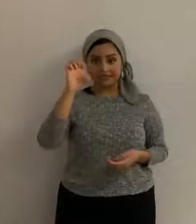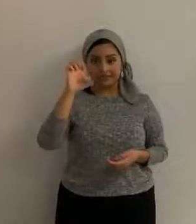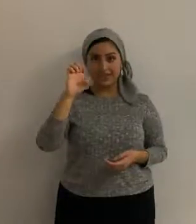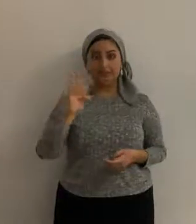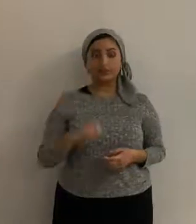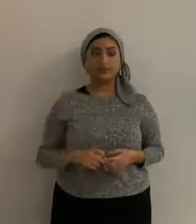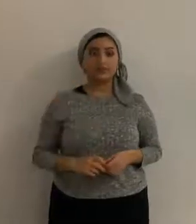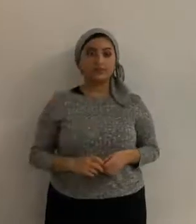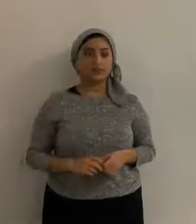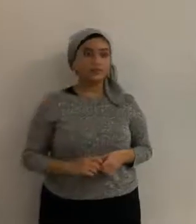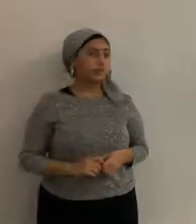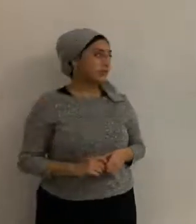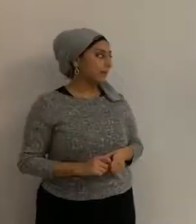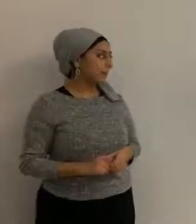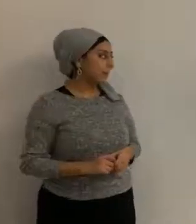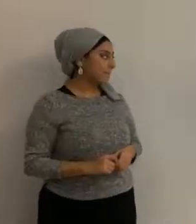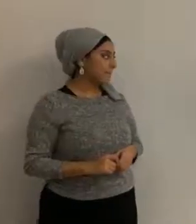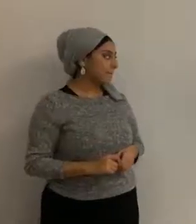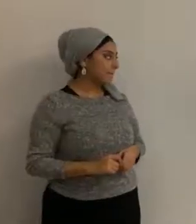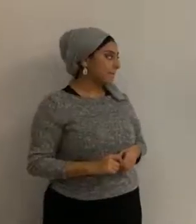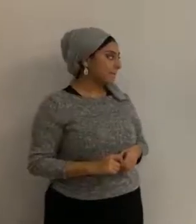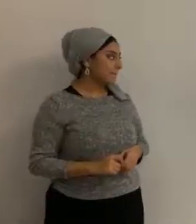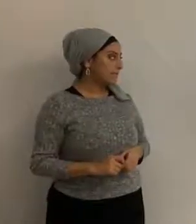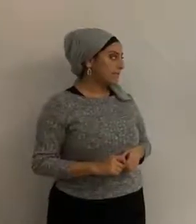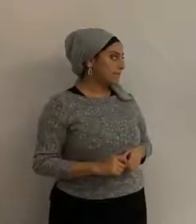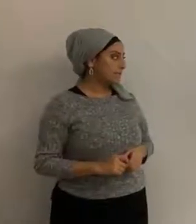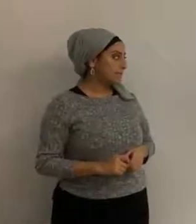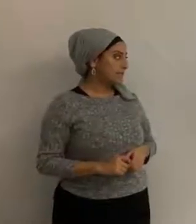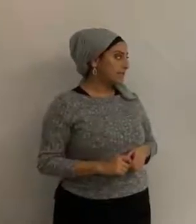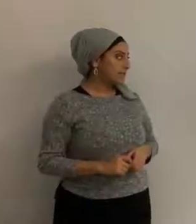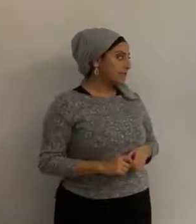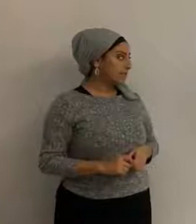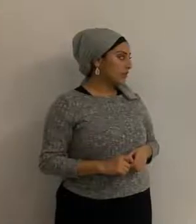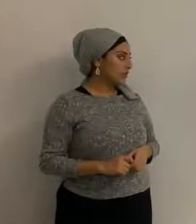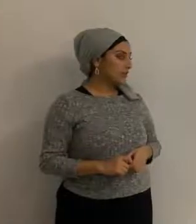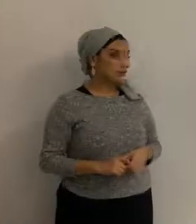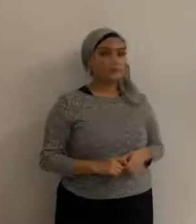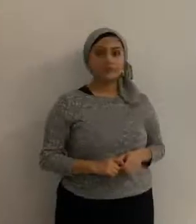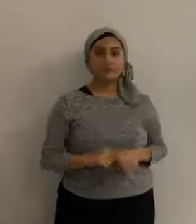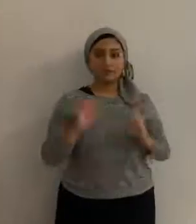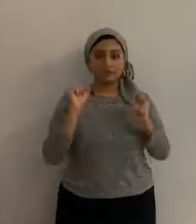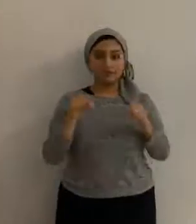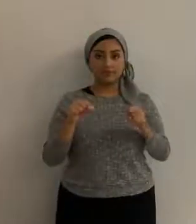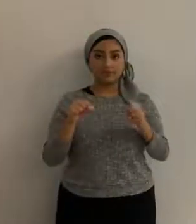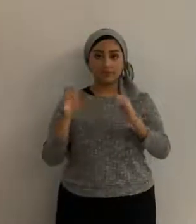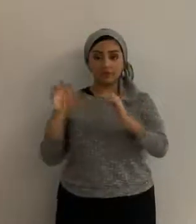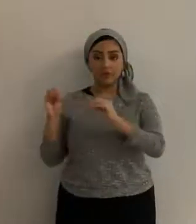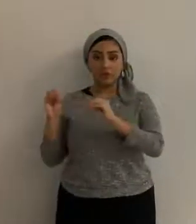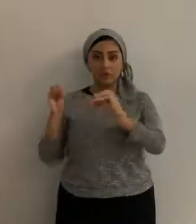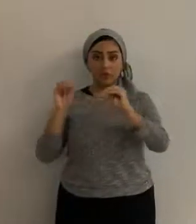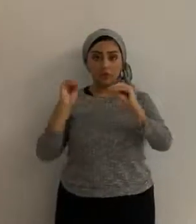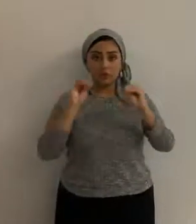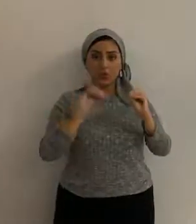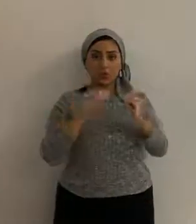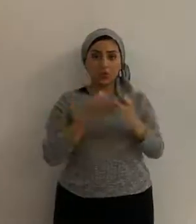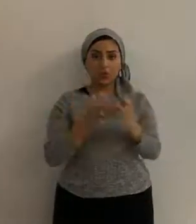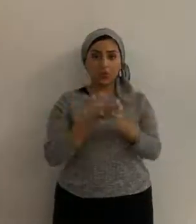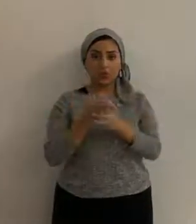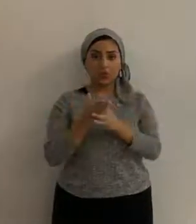Este brazo lo que hace es que se va desplegando y puede lanzar a través de equipo de bombeo